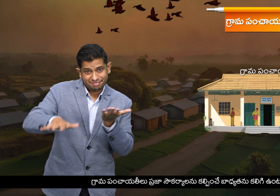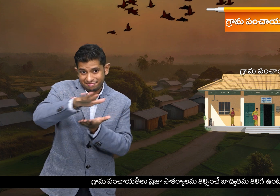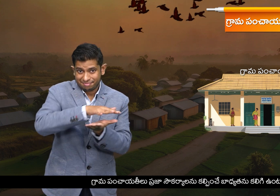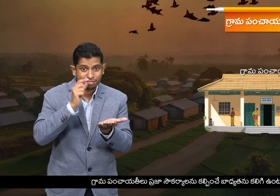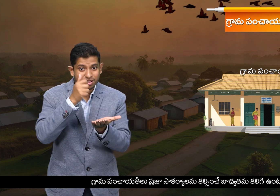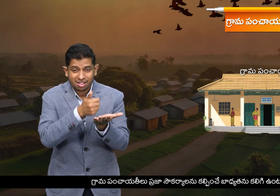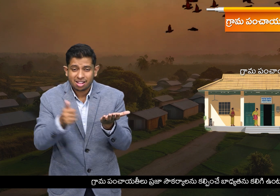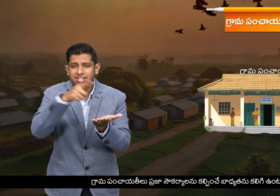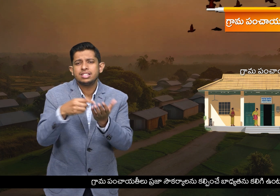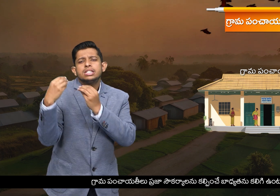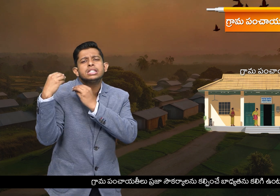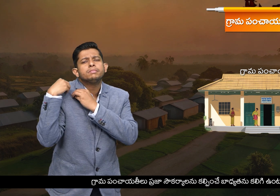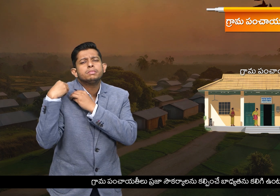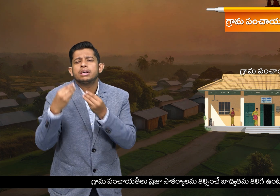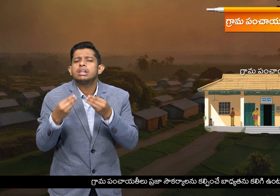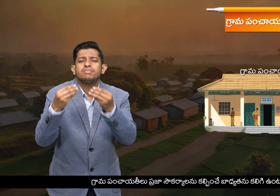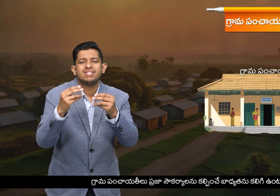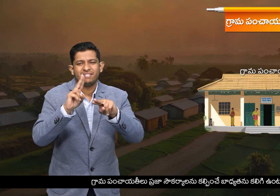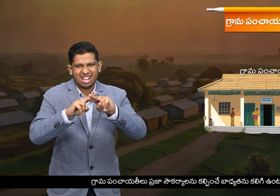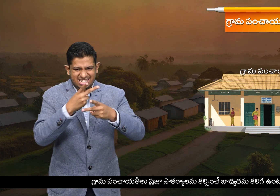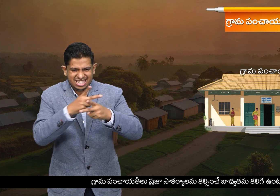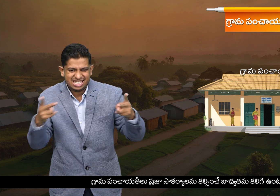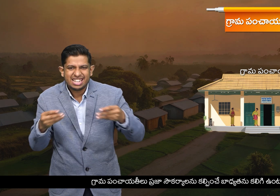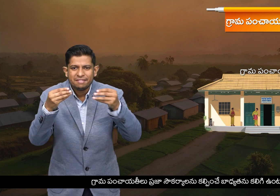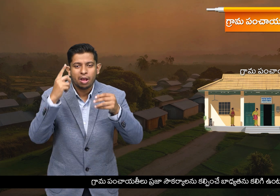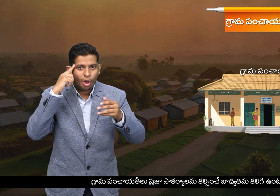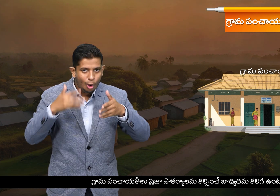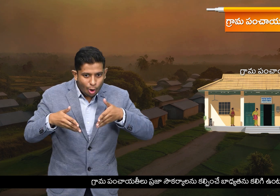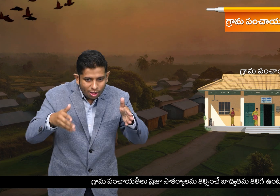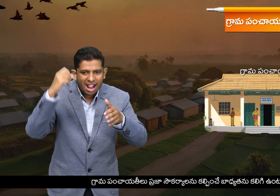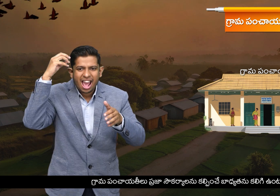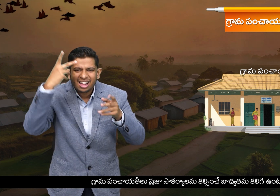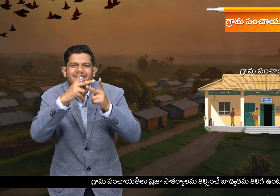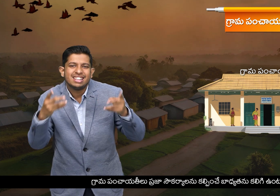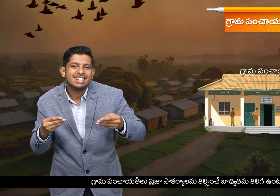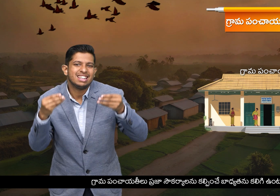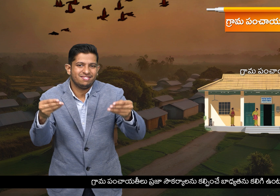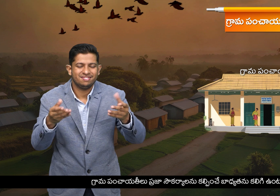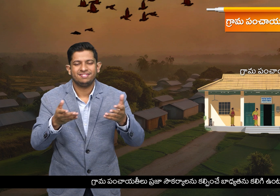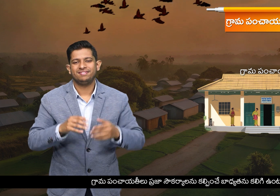గ్రామ పంచాయతీలు ప్రజా సౌకర్యాలను కల్పించే బాధ్యతను కలిగి ఉంటాయి.